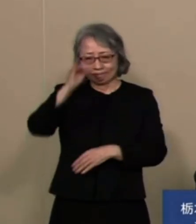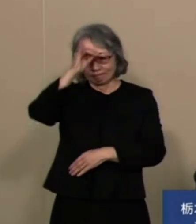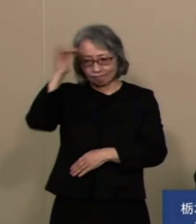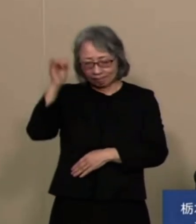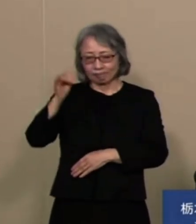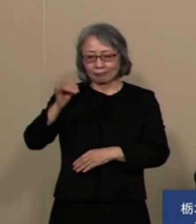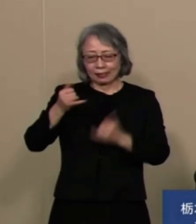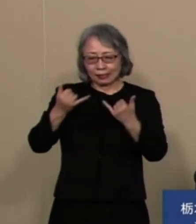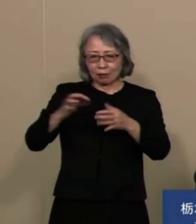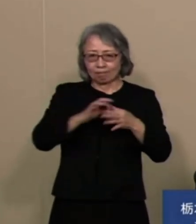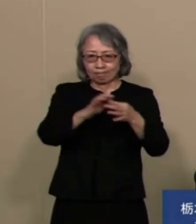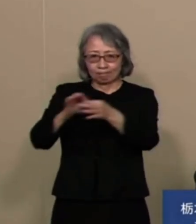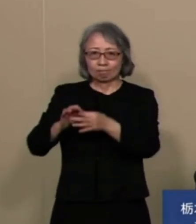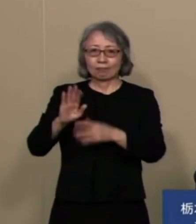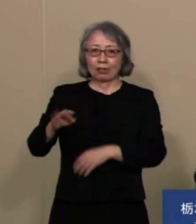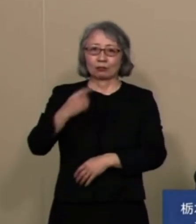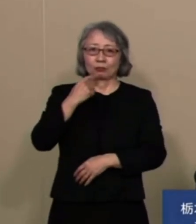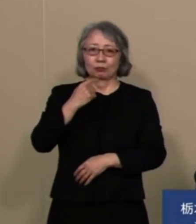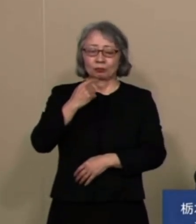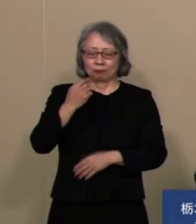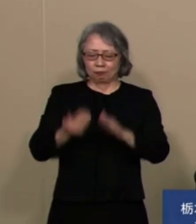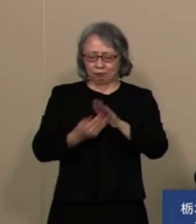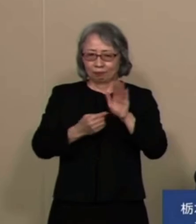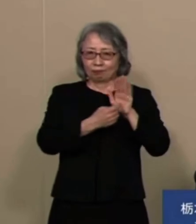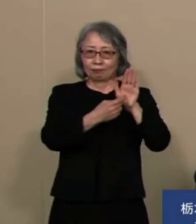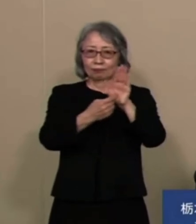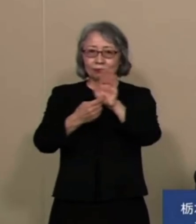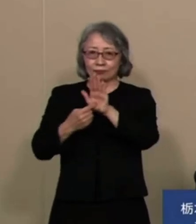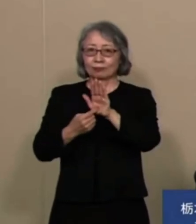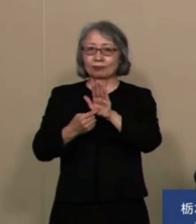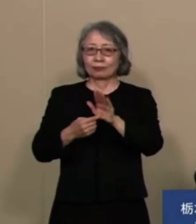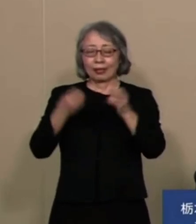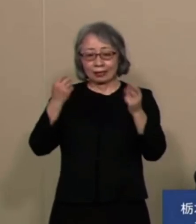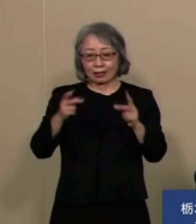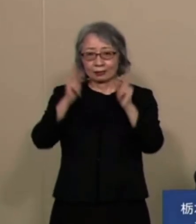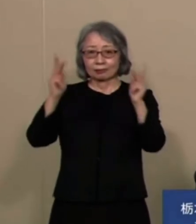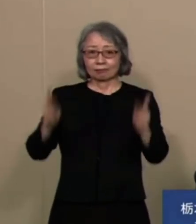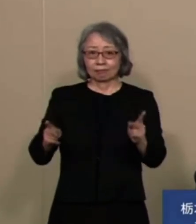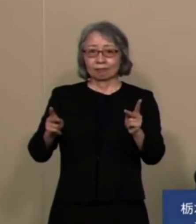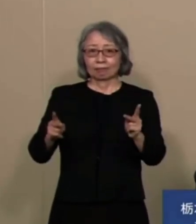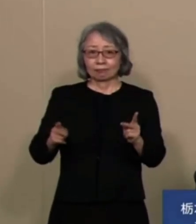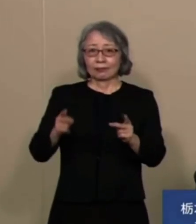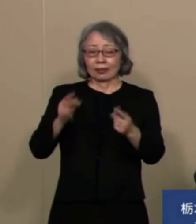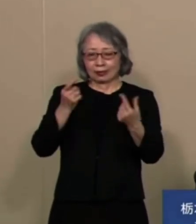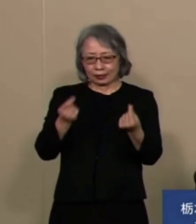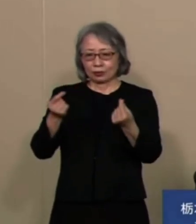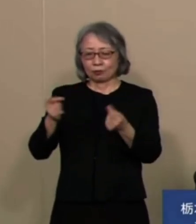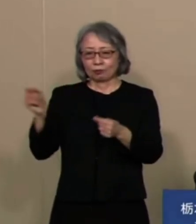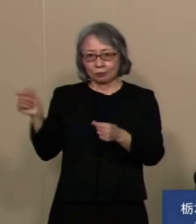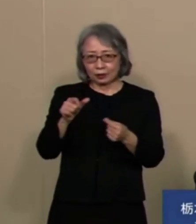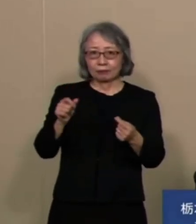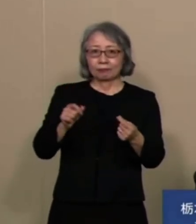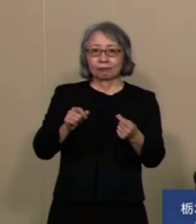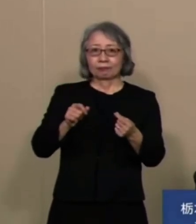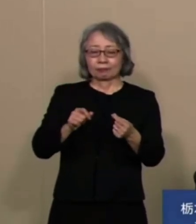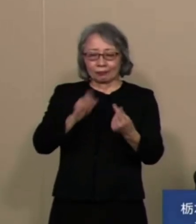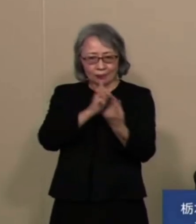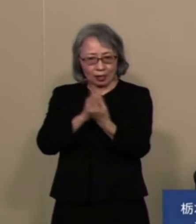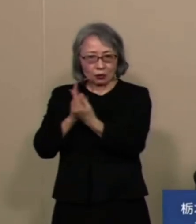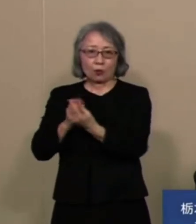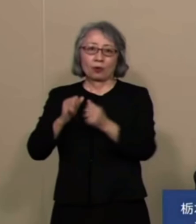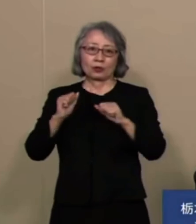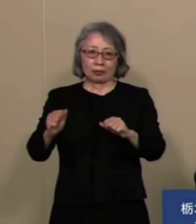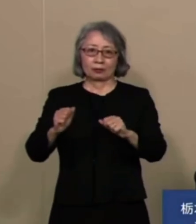知識人脈がありますそれらを最大限生かしつつ新たなにも適切かつスピーディに